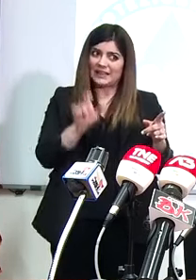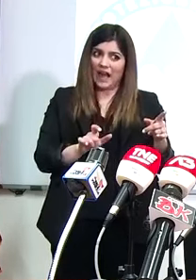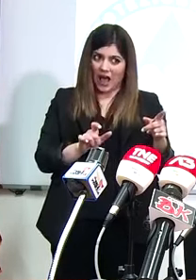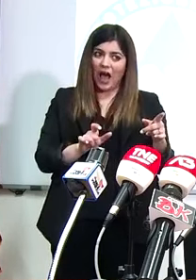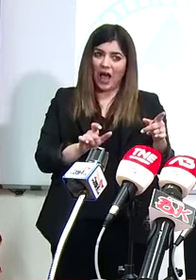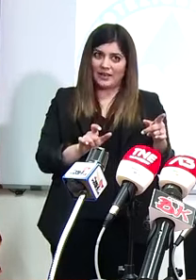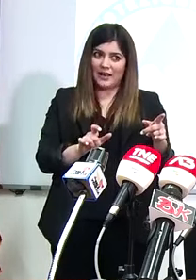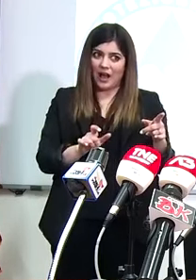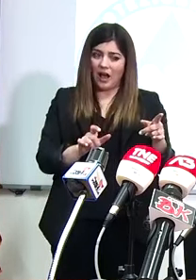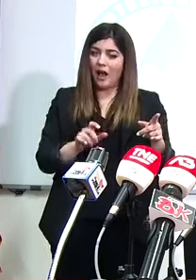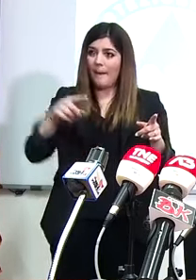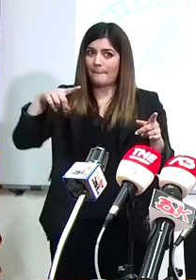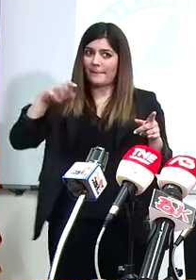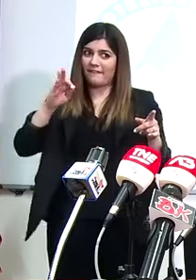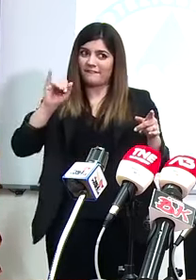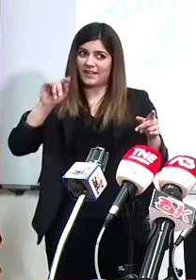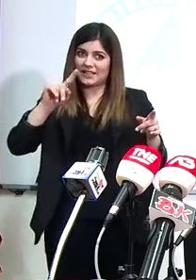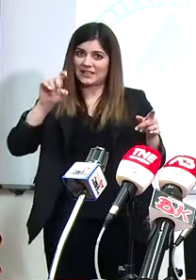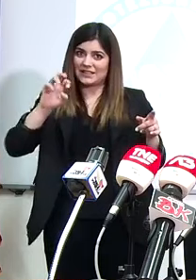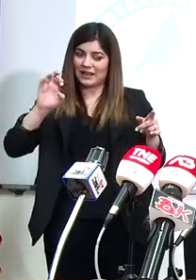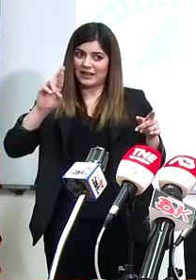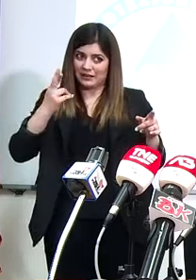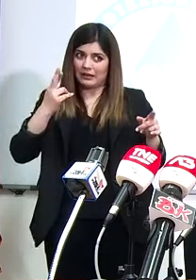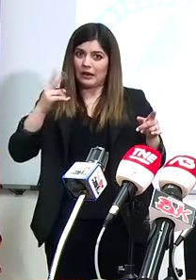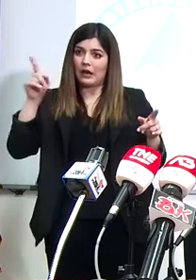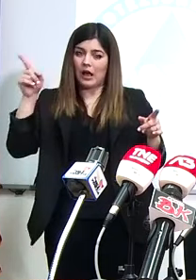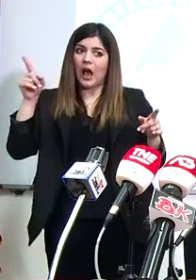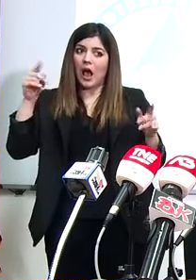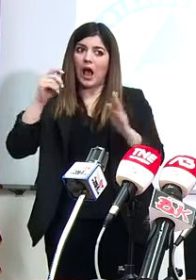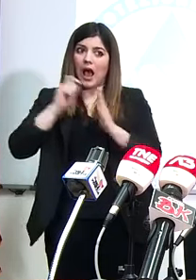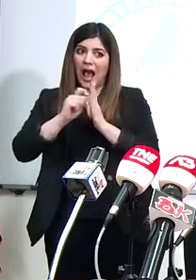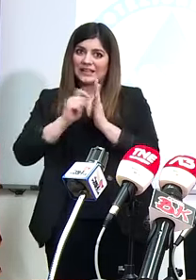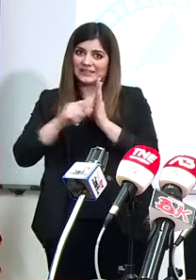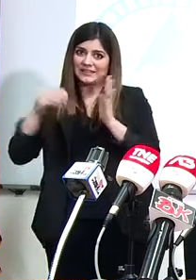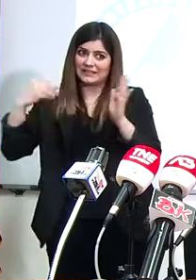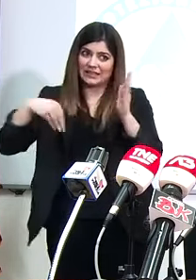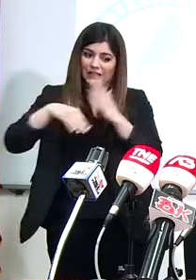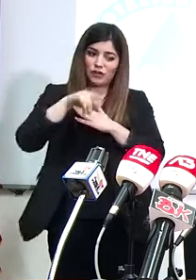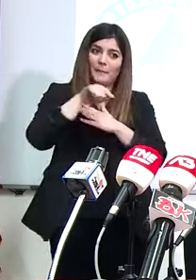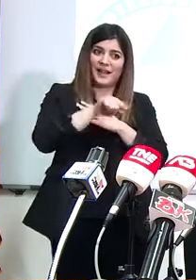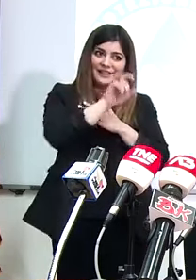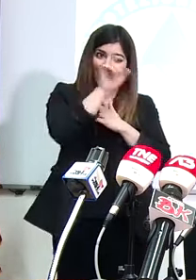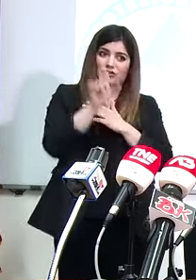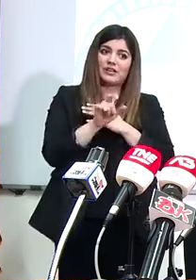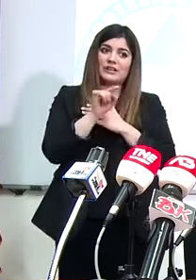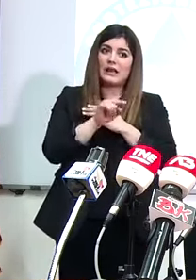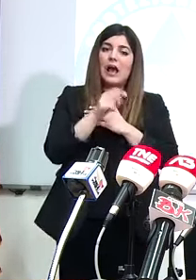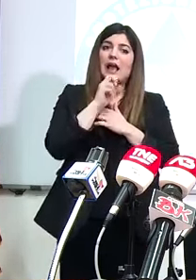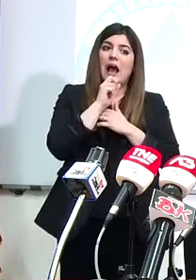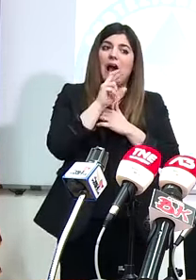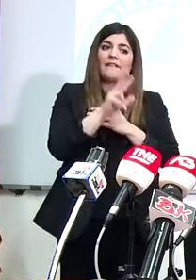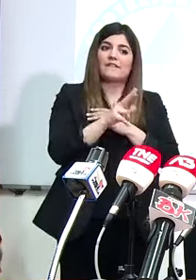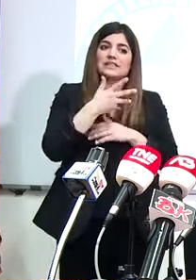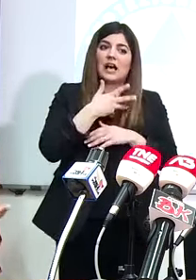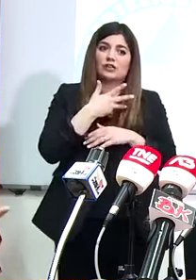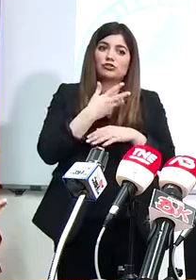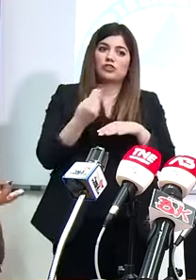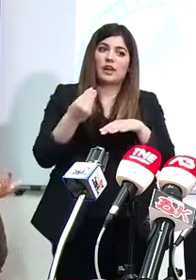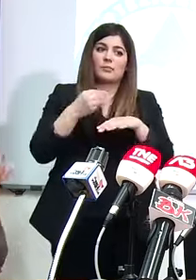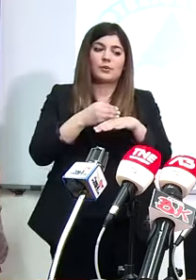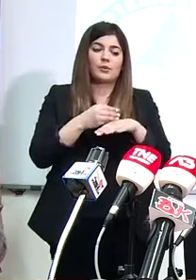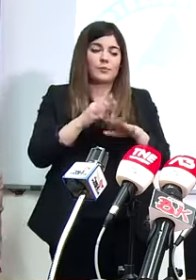interessati arcuri venerdì 12 ha risposto di sì allora vuol dire che fa anche da racconti ma ieri ma io non so cosa racconta file